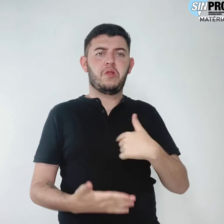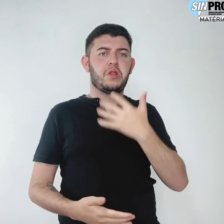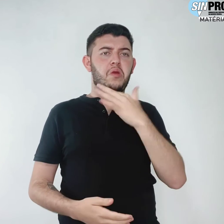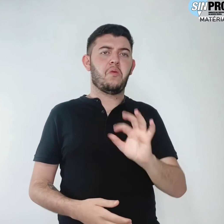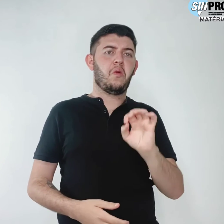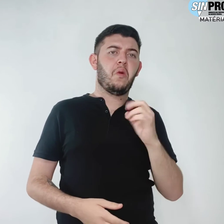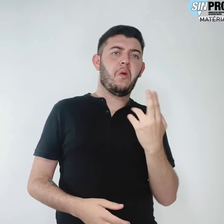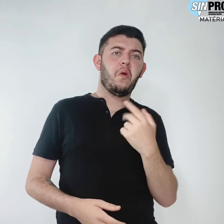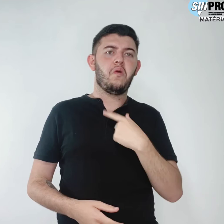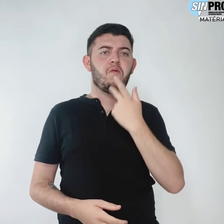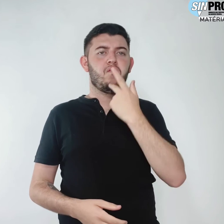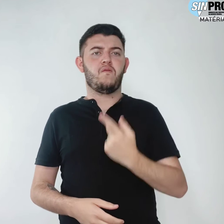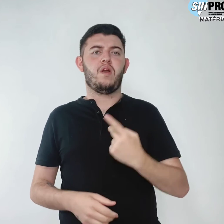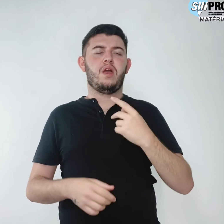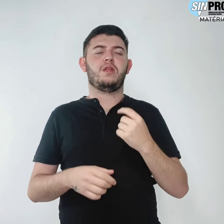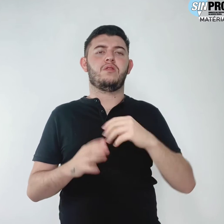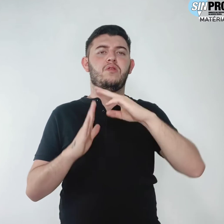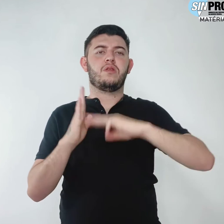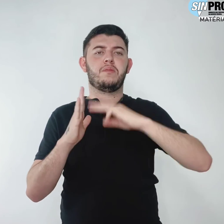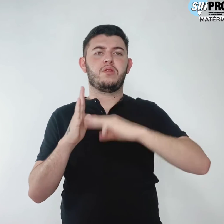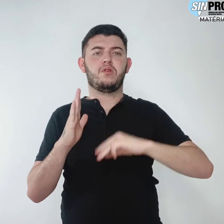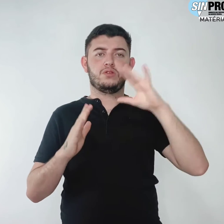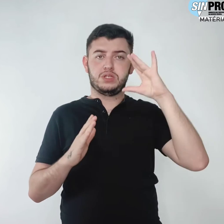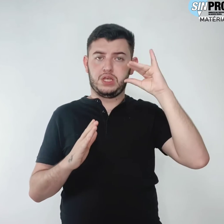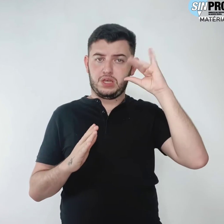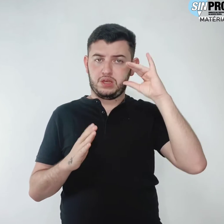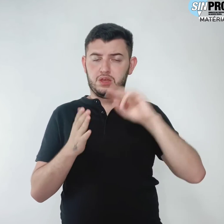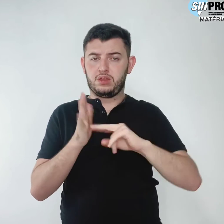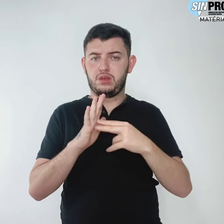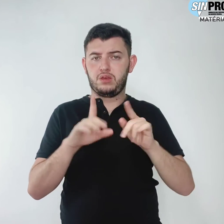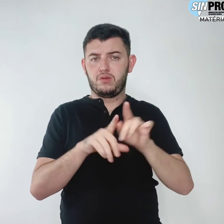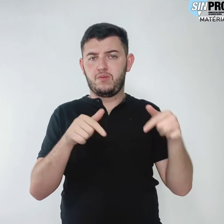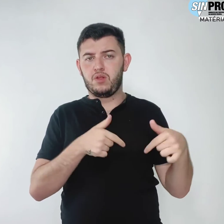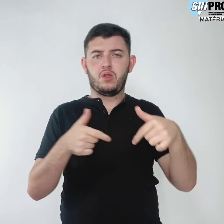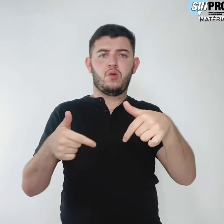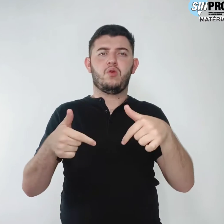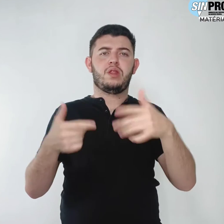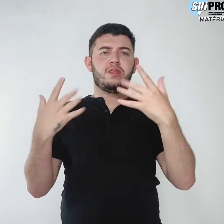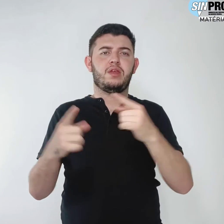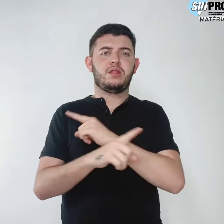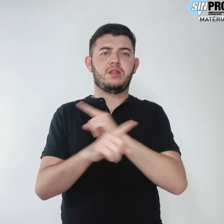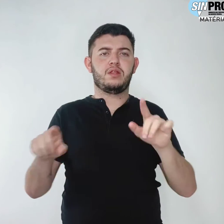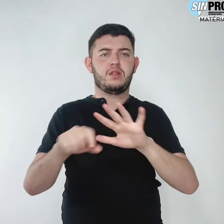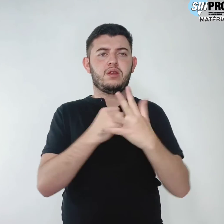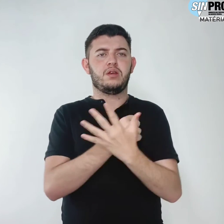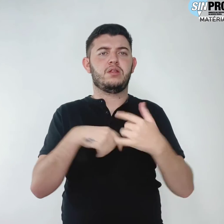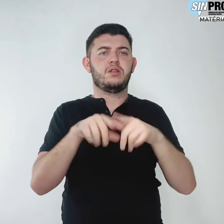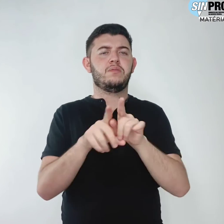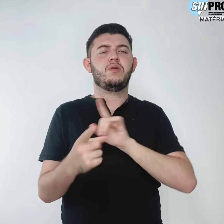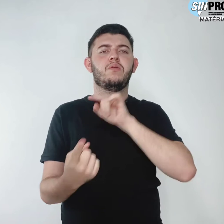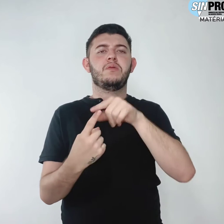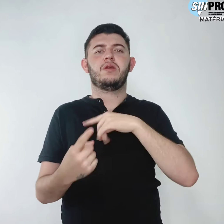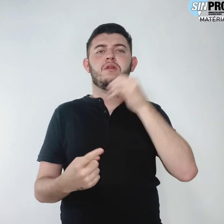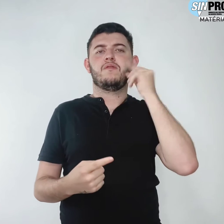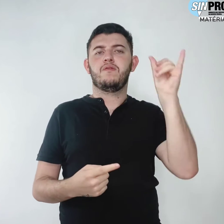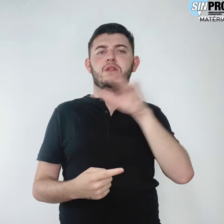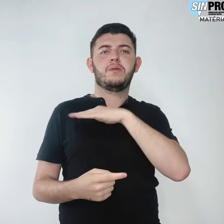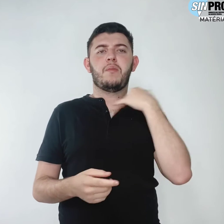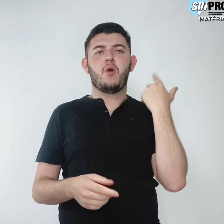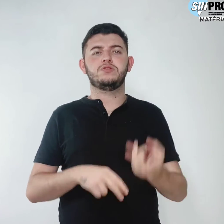das escolas públicas ou quem nega os métodos científicos de combate ao coronavírus com vistas a impedir